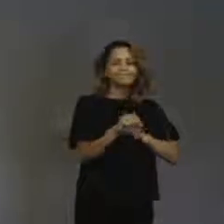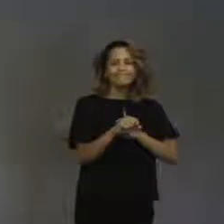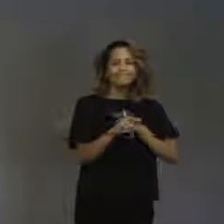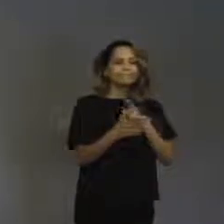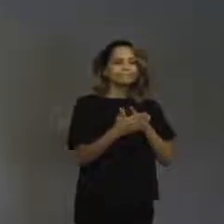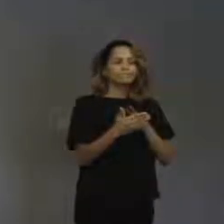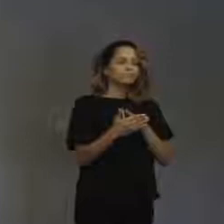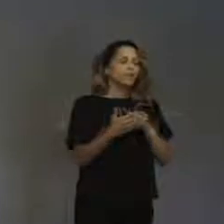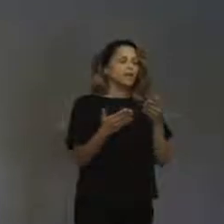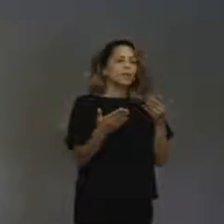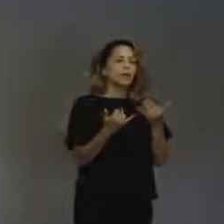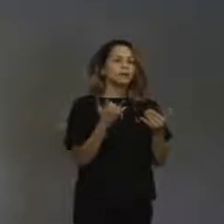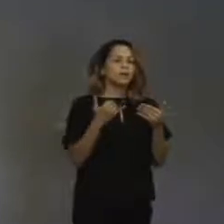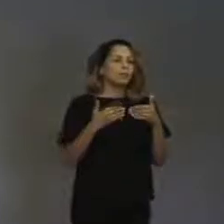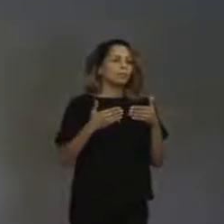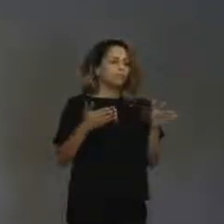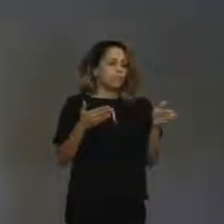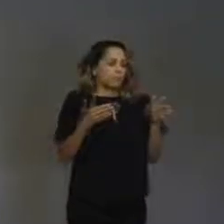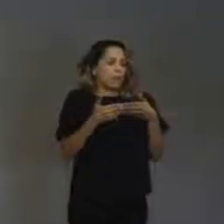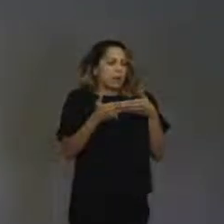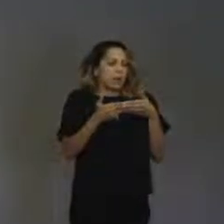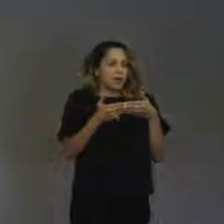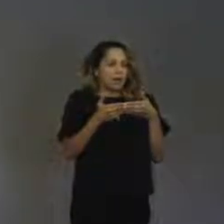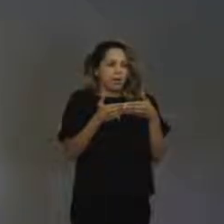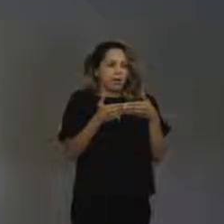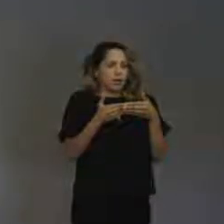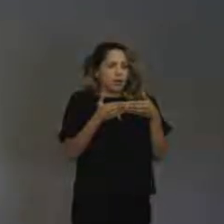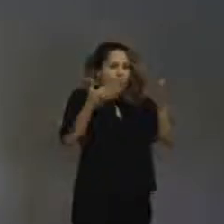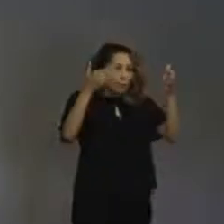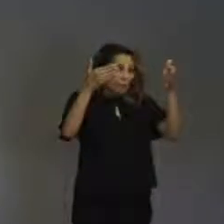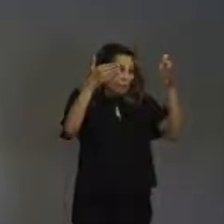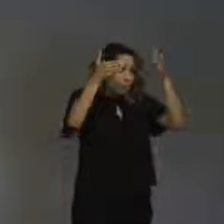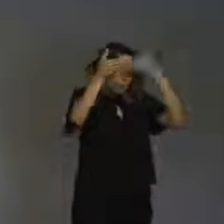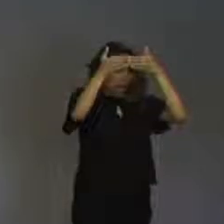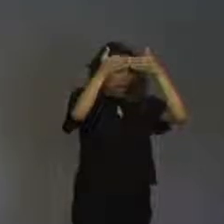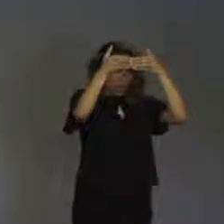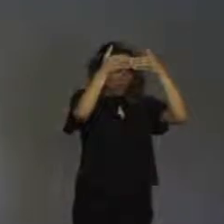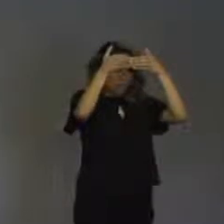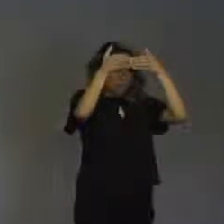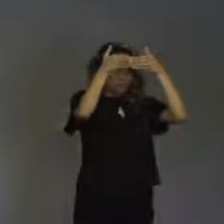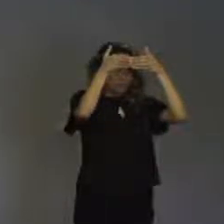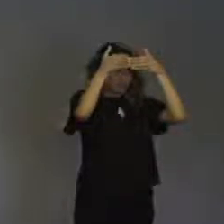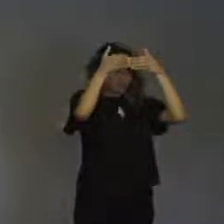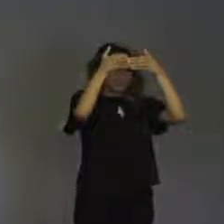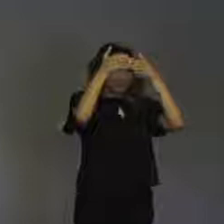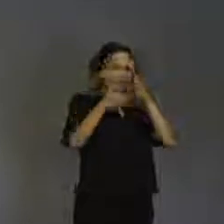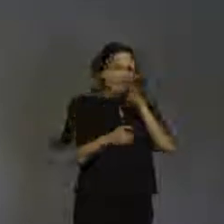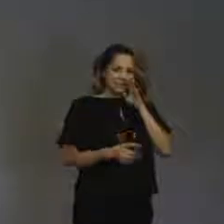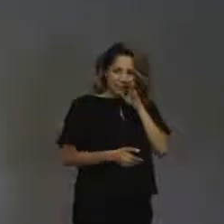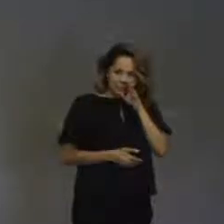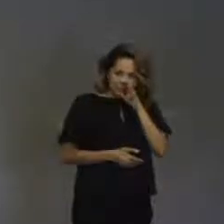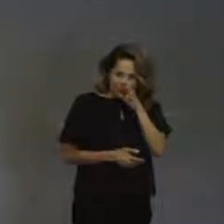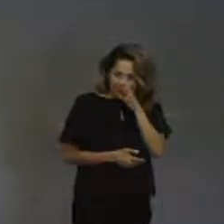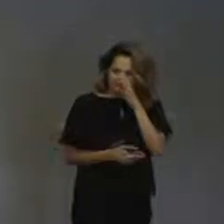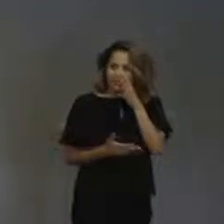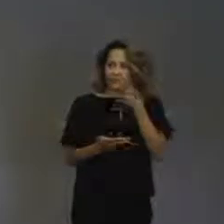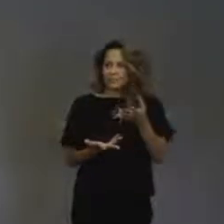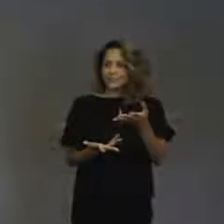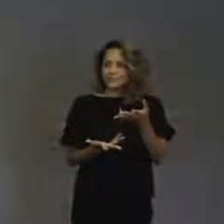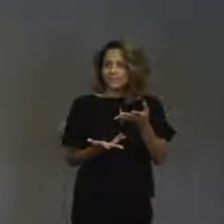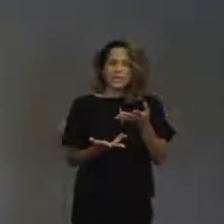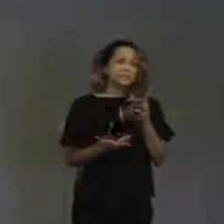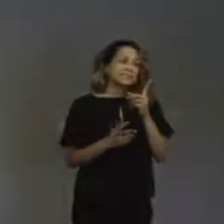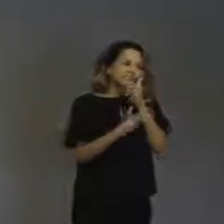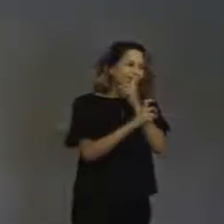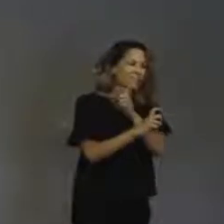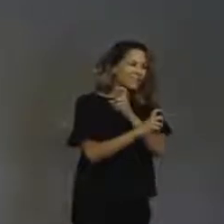a dificuldade de se abrir para a sabedoria que eles não têm. Né? É difícil falar isso. Ontem foi mais